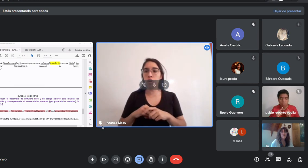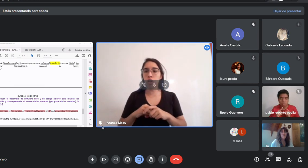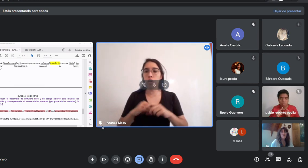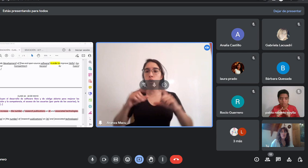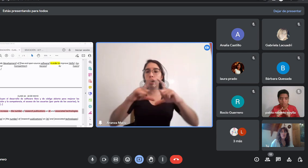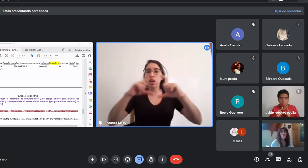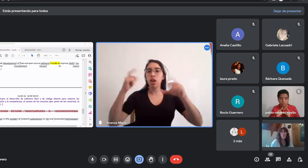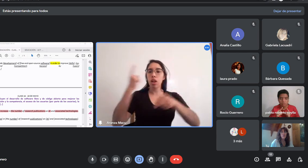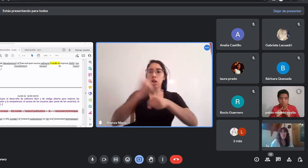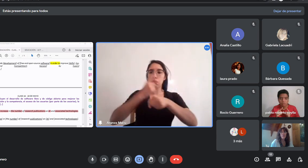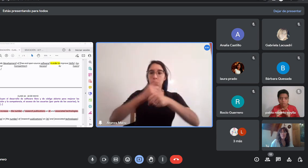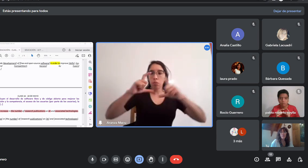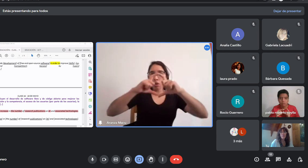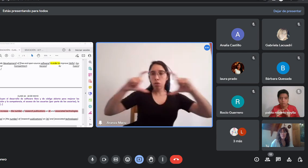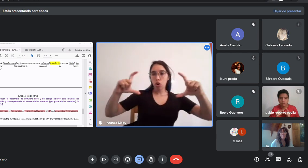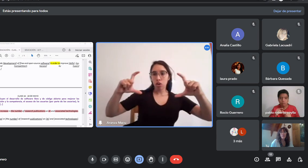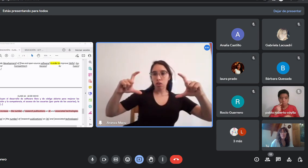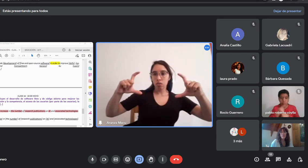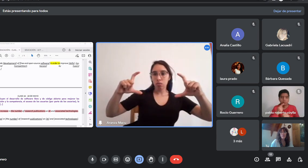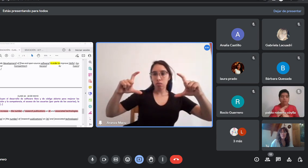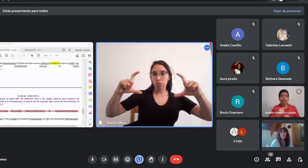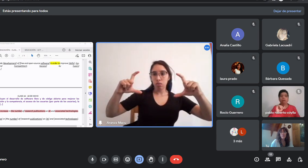Perdón, pero ¿en cuál?